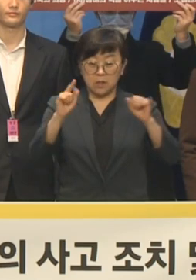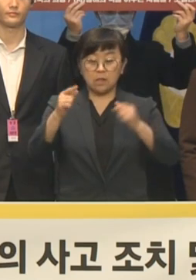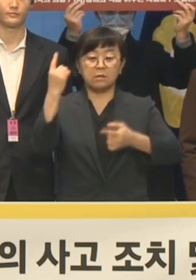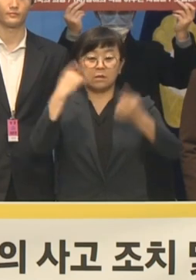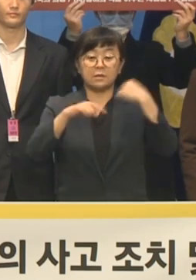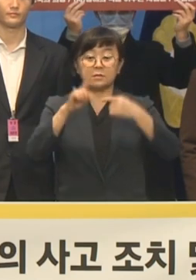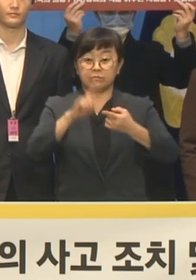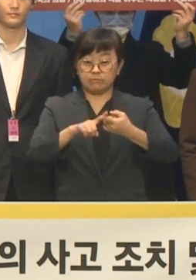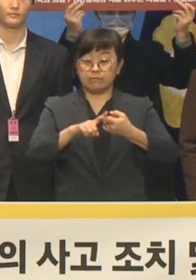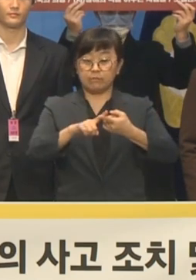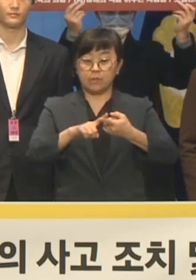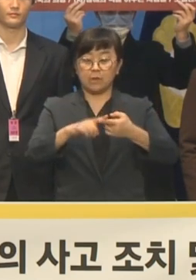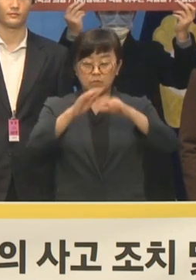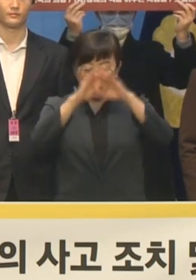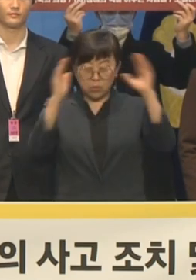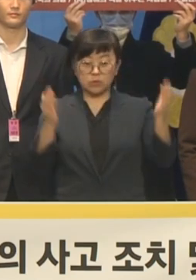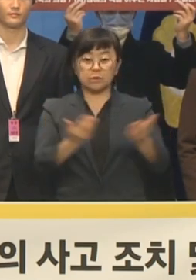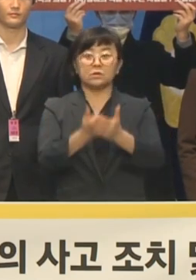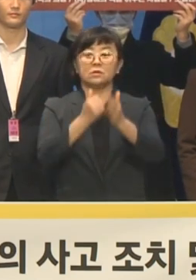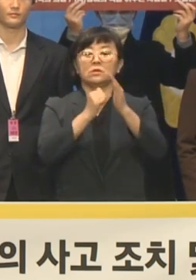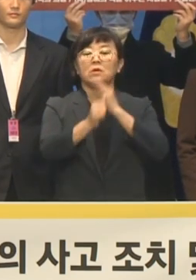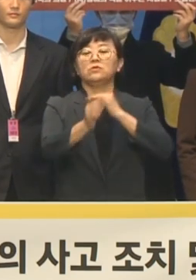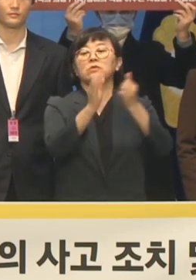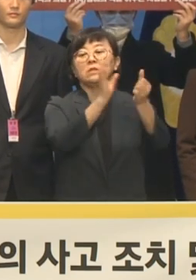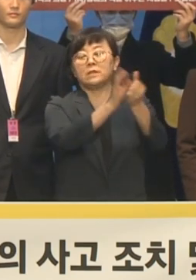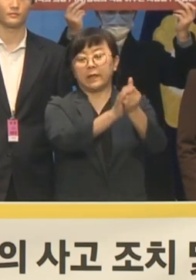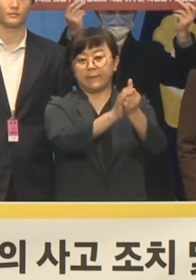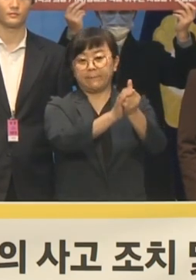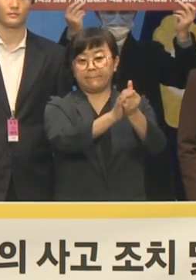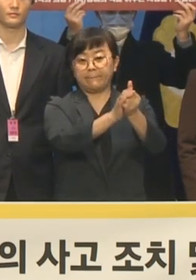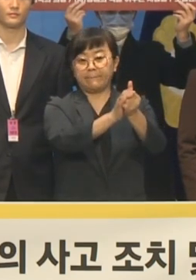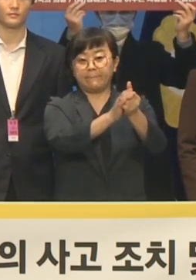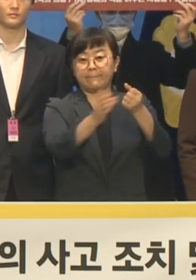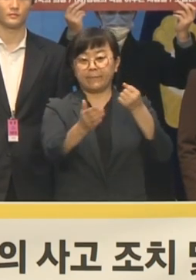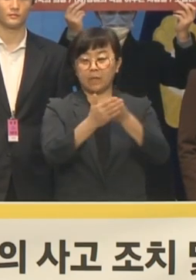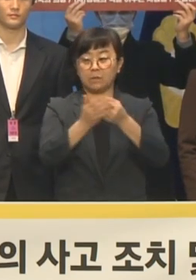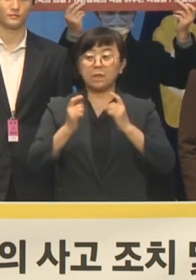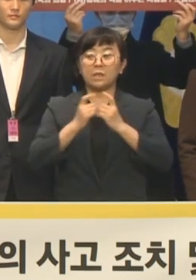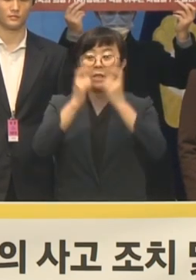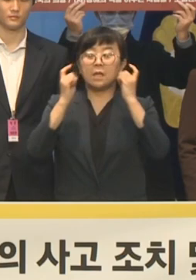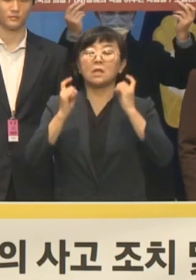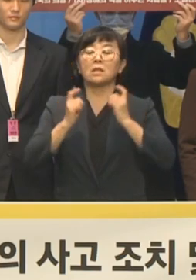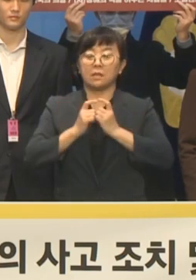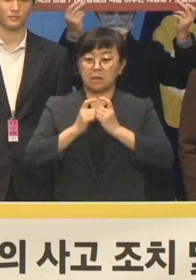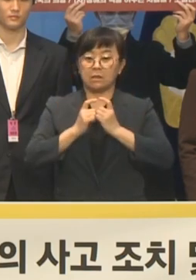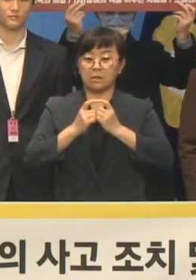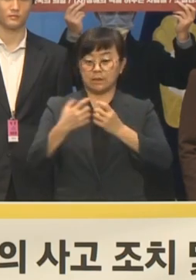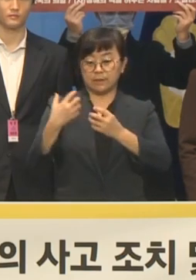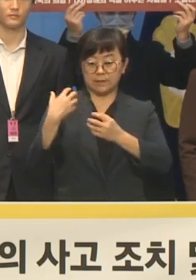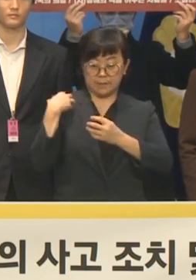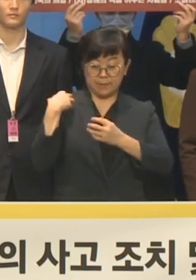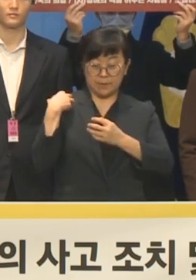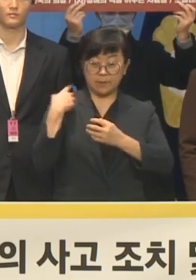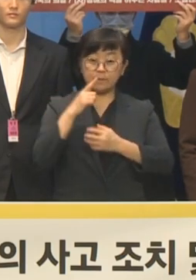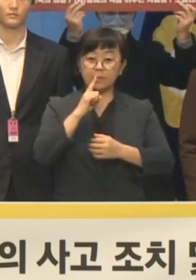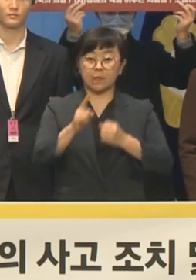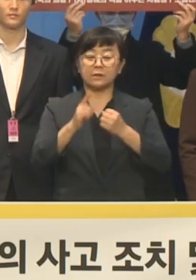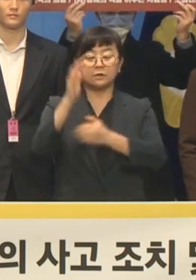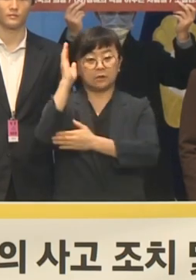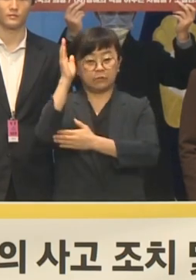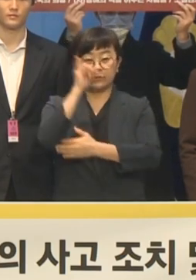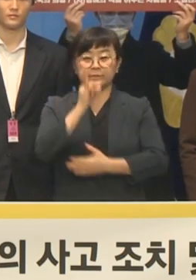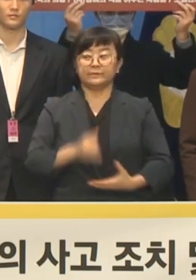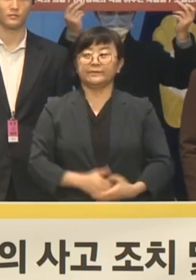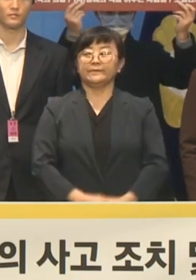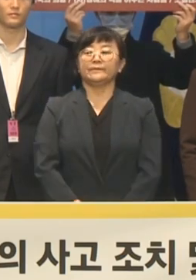부상은 모든 선수의 책임이므로 개인이 감당해야 한다고 얘기하고